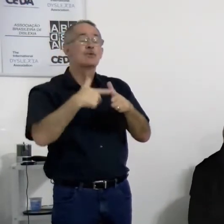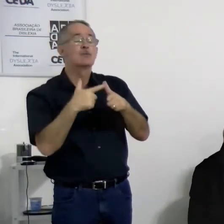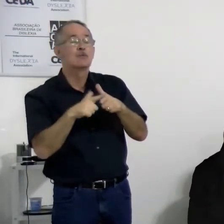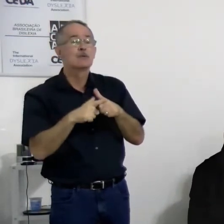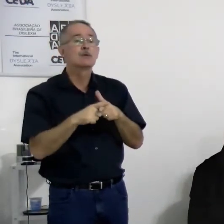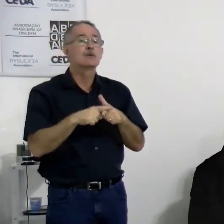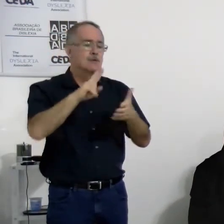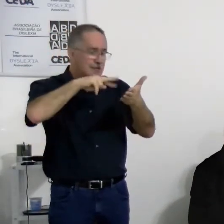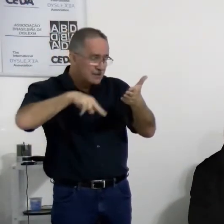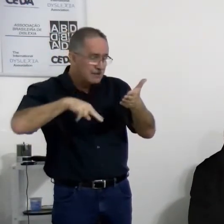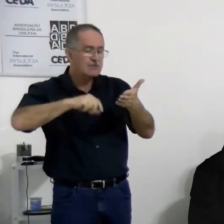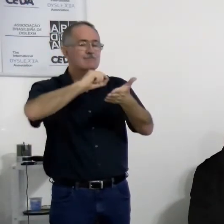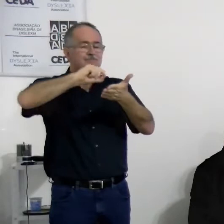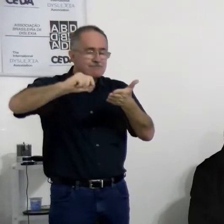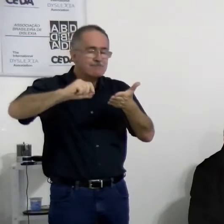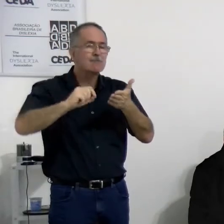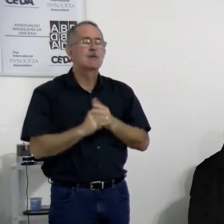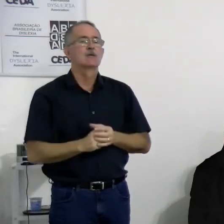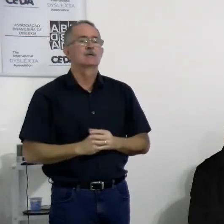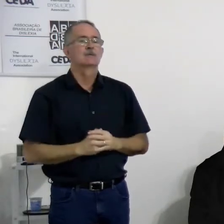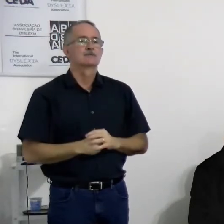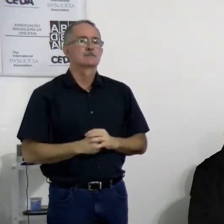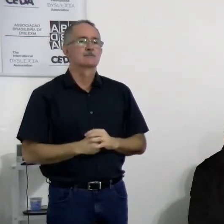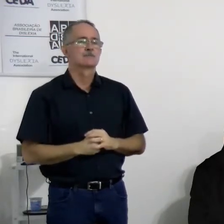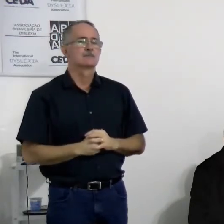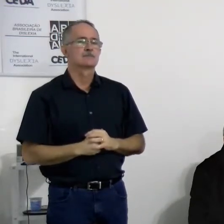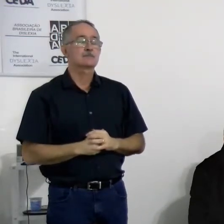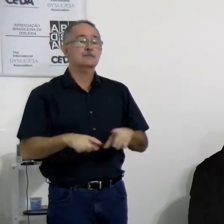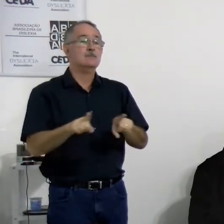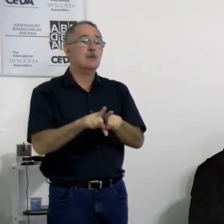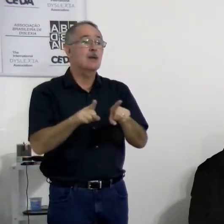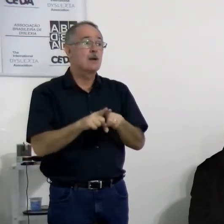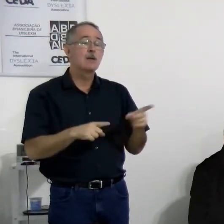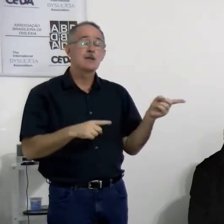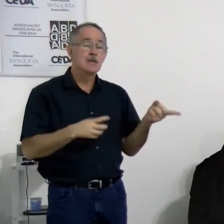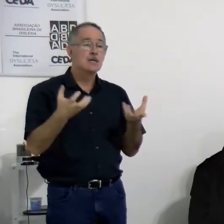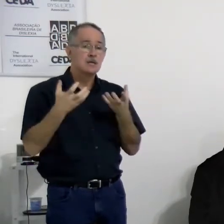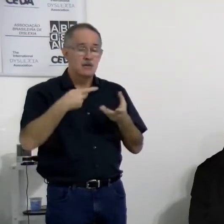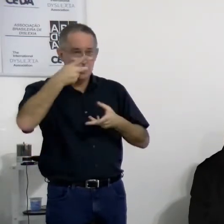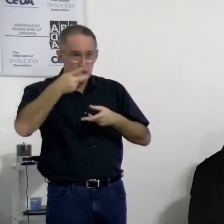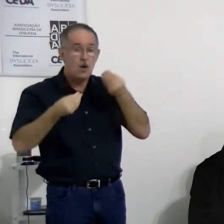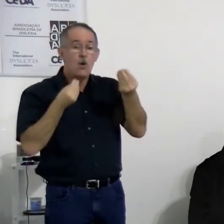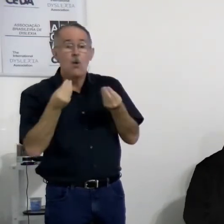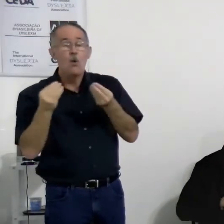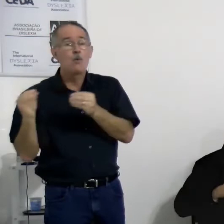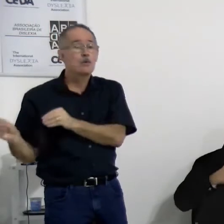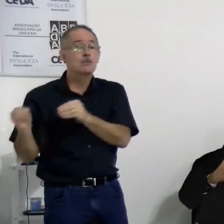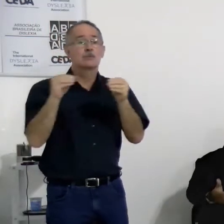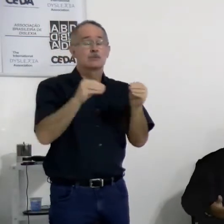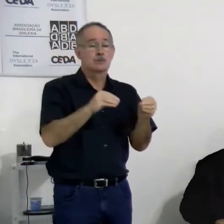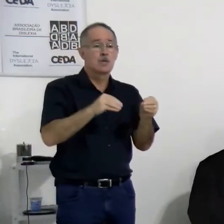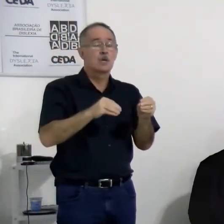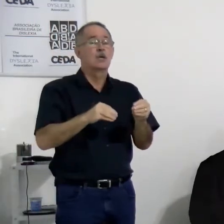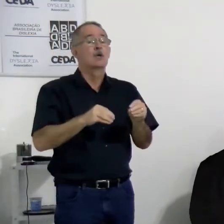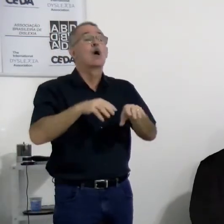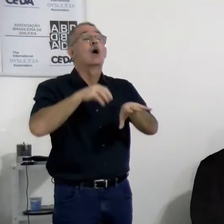So I'd like to just share with you a little bit of my personal pathway into this field. Ele gostaria de